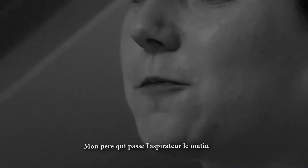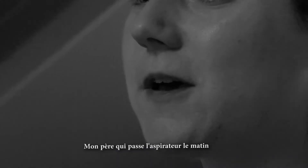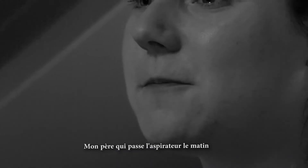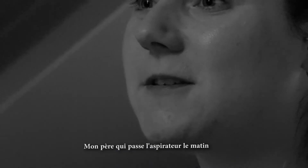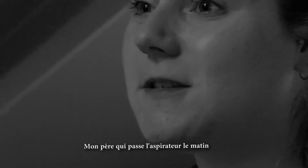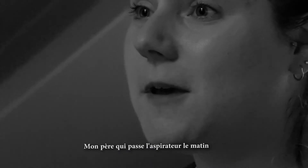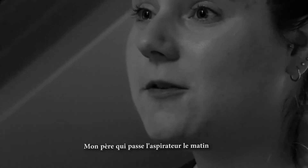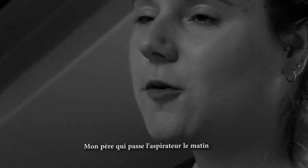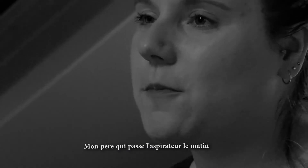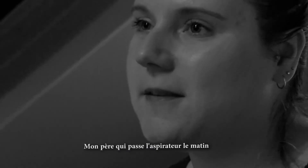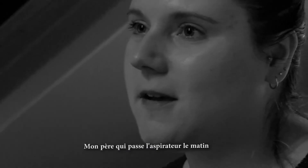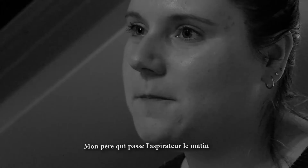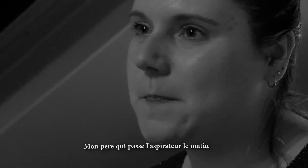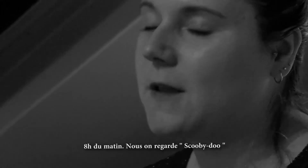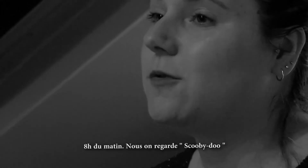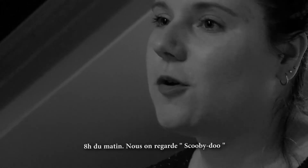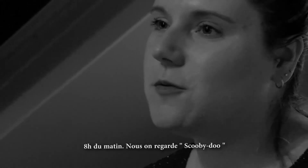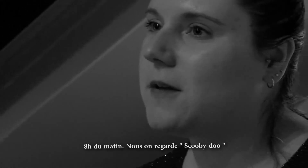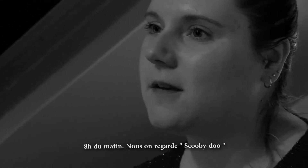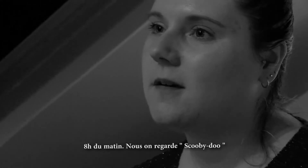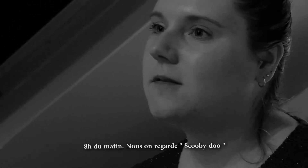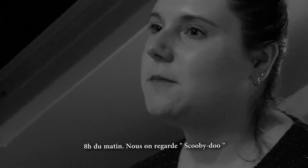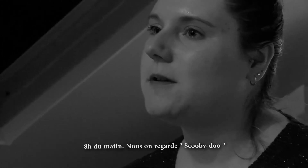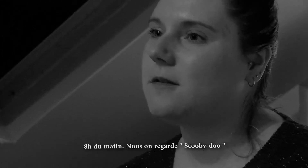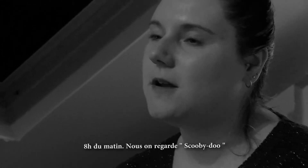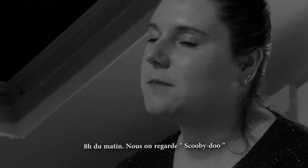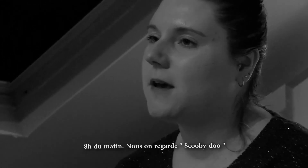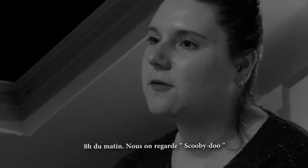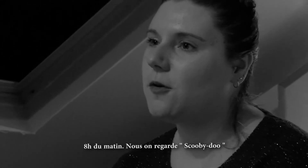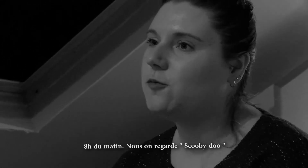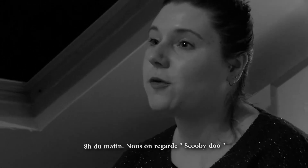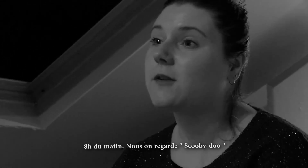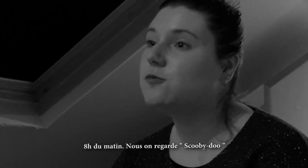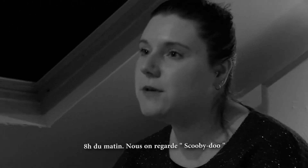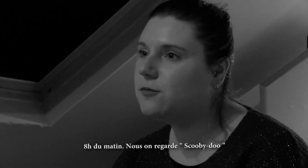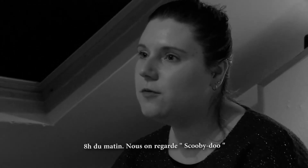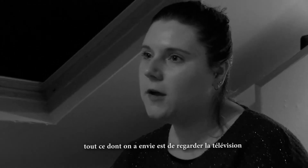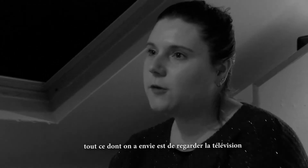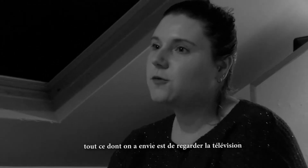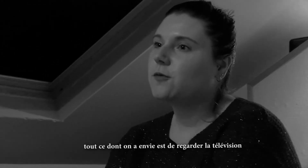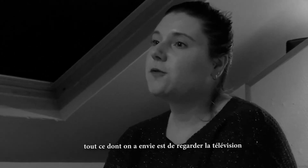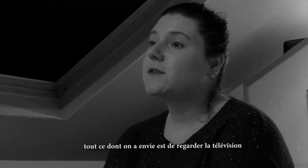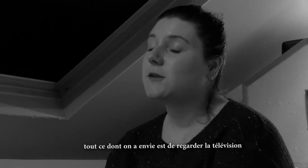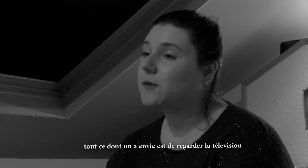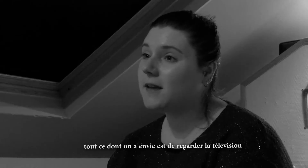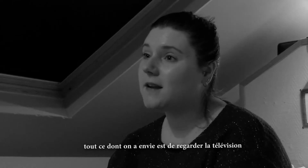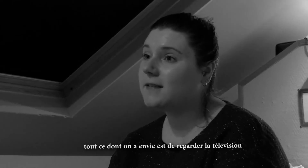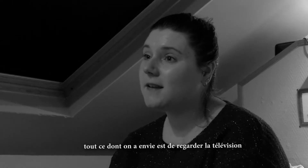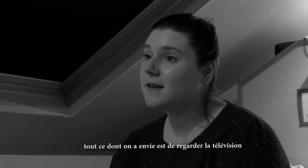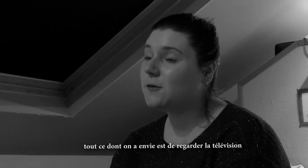Mon père qui passe aspirateur le matin 8h du matin, il passe l'aspirateur. Nous, on regarde Scooby-Doo. Tout ce qu'on a envie, c'est de regarder la télé et